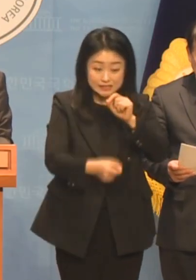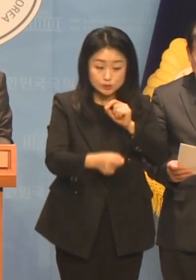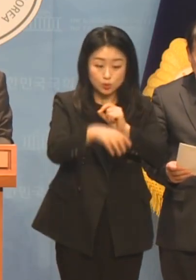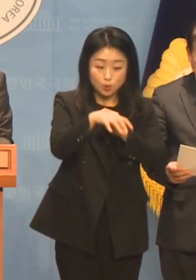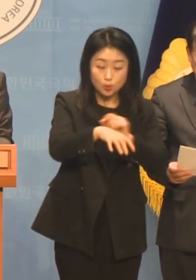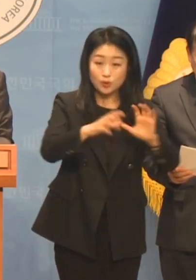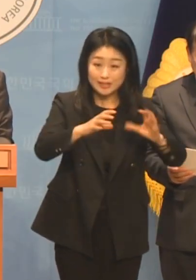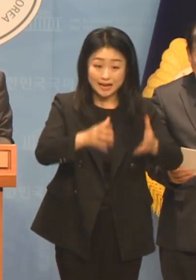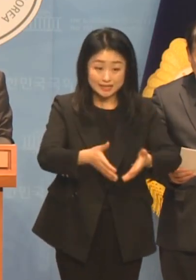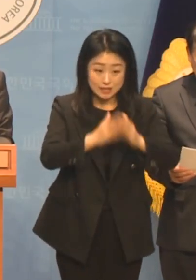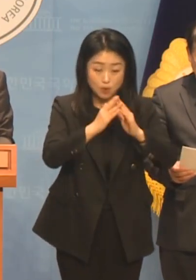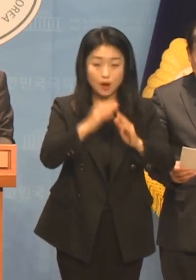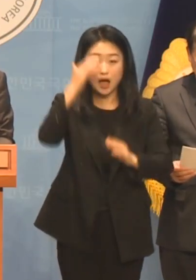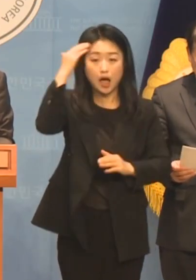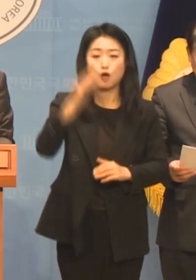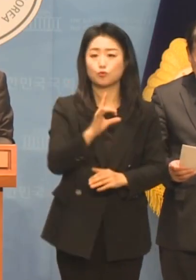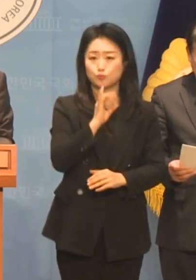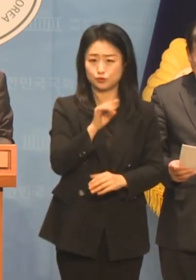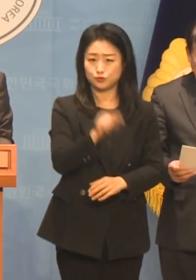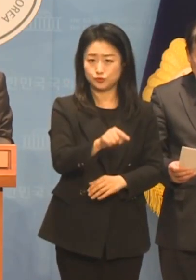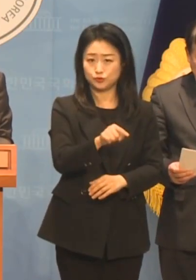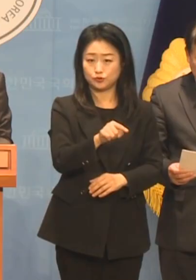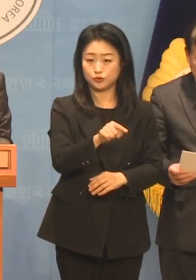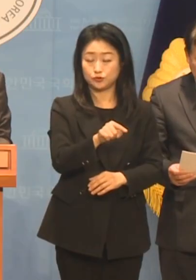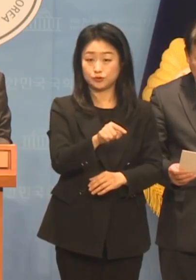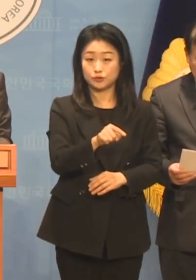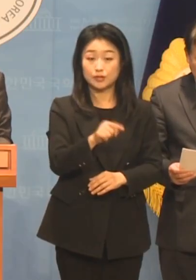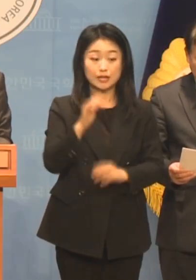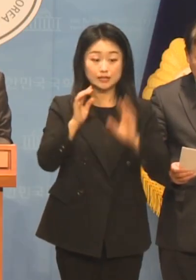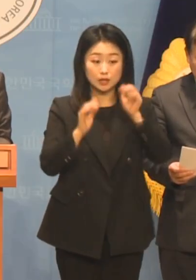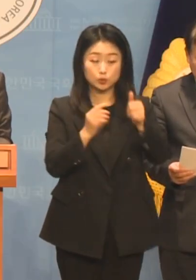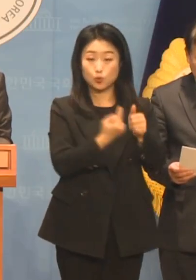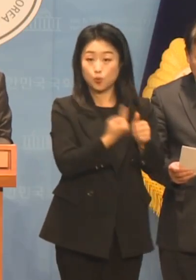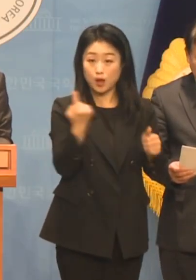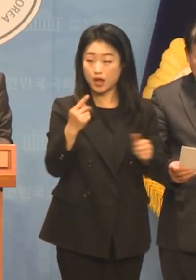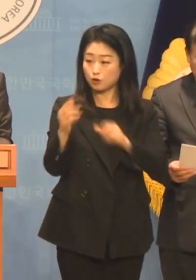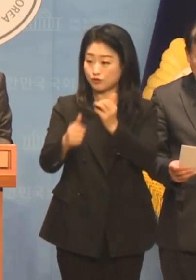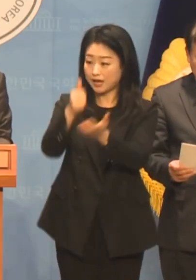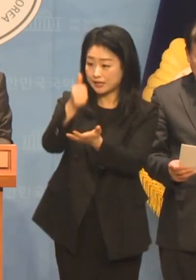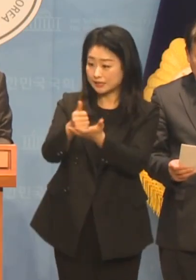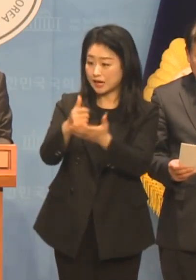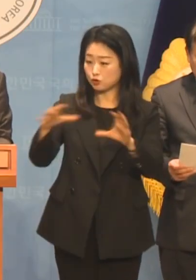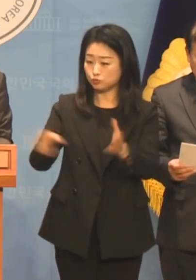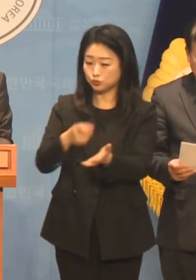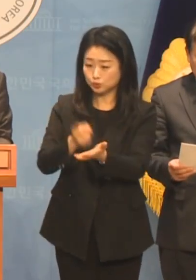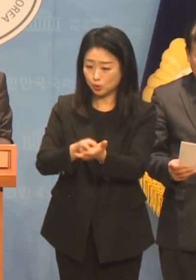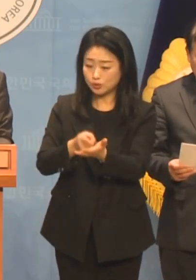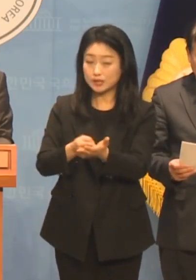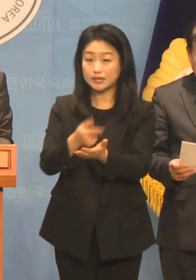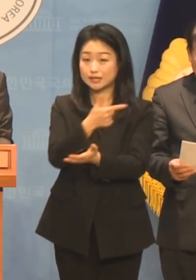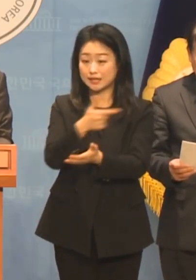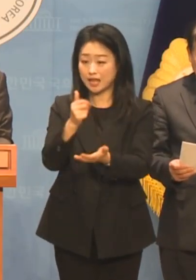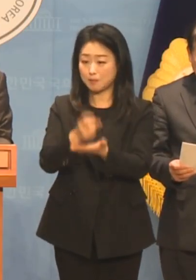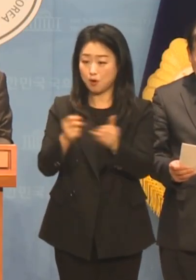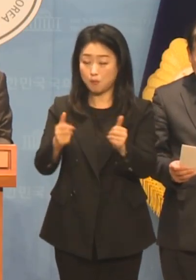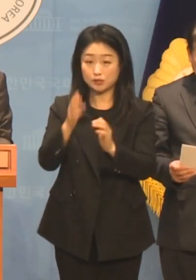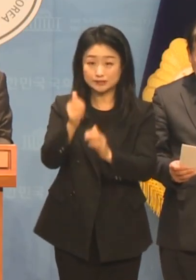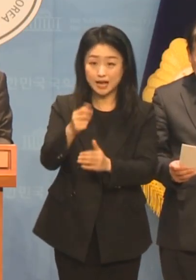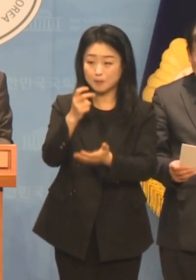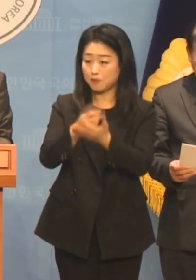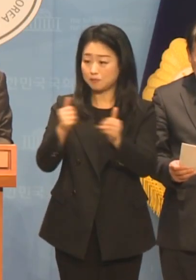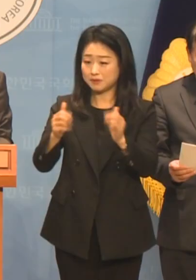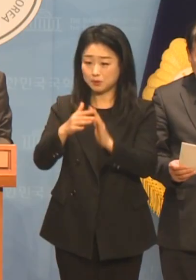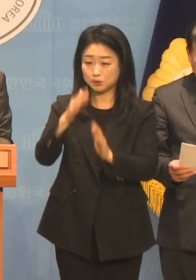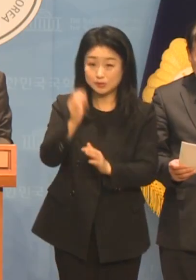나라는 없습니다. 우리나라도 대통령 외에 국회의장, 국무총리, 대법원장, 헌법재판소장